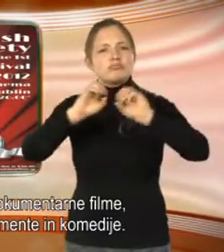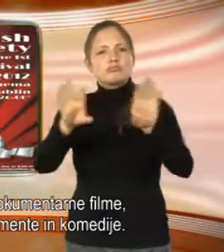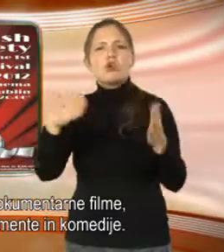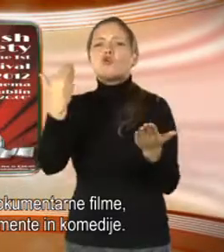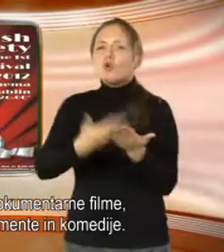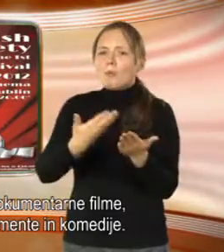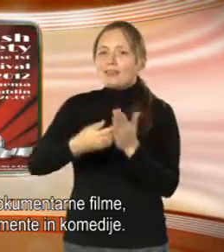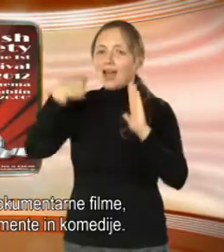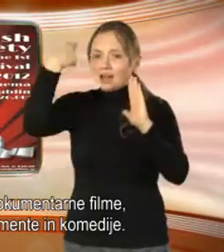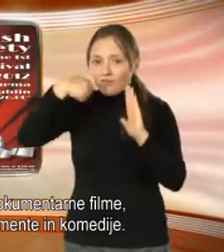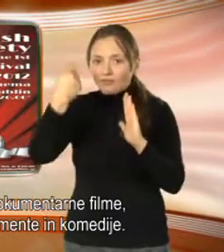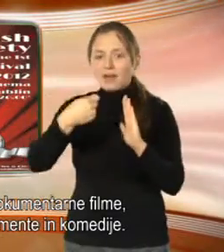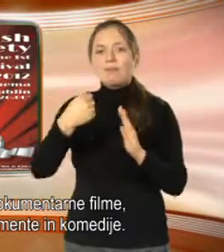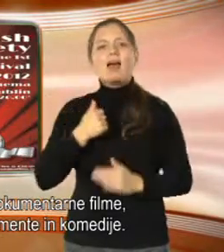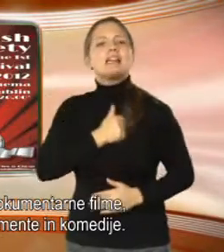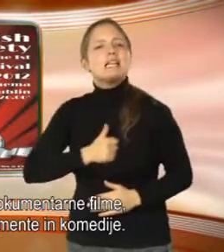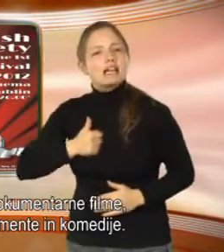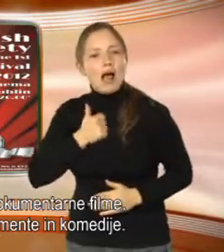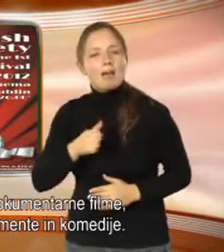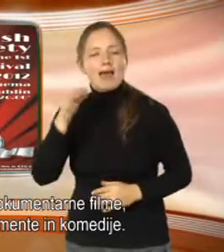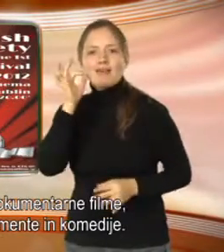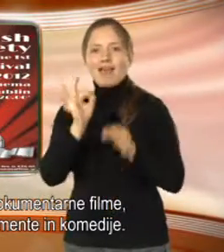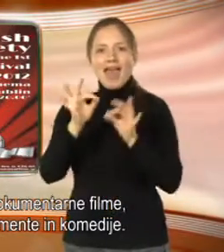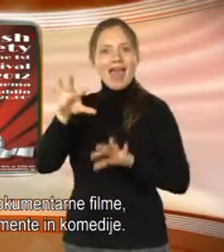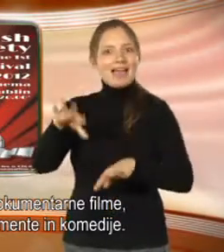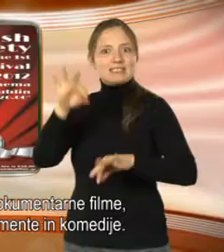dokumentarne filme, drame, eksperimente in komedije.